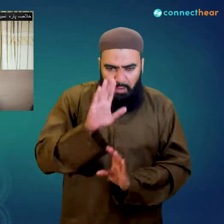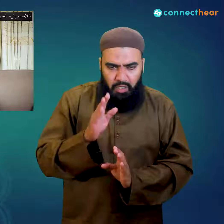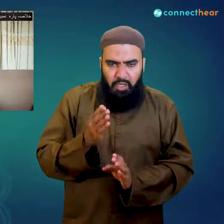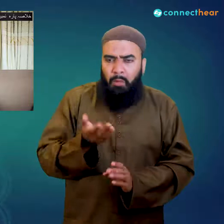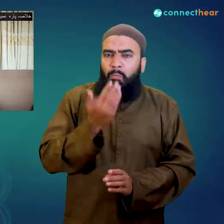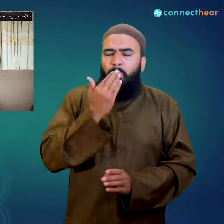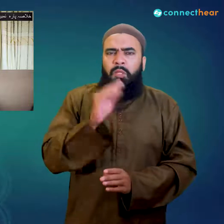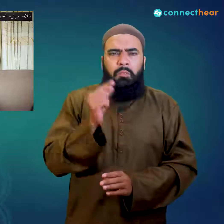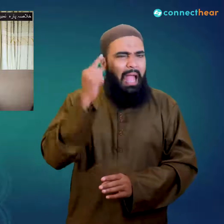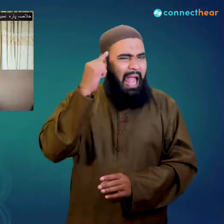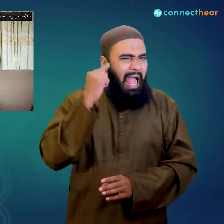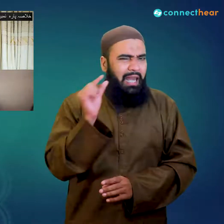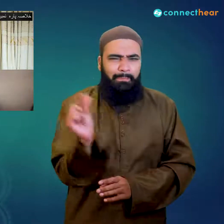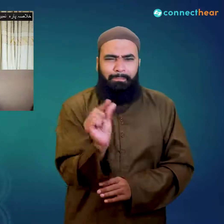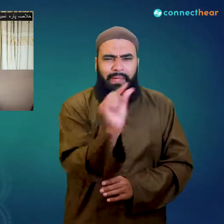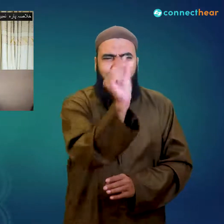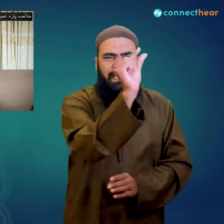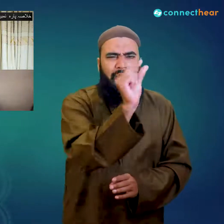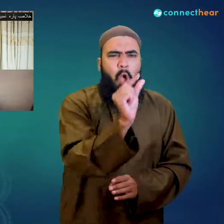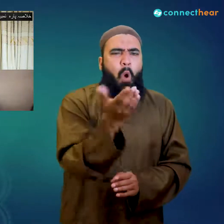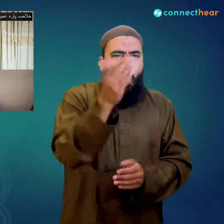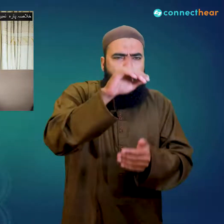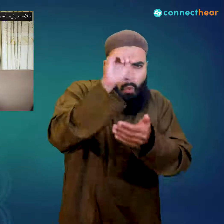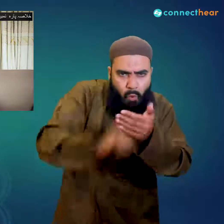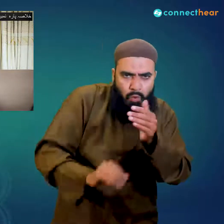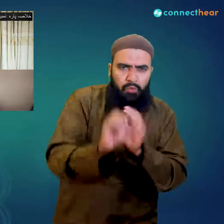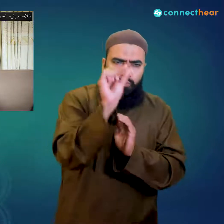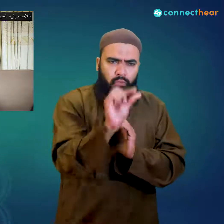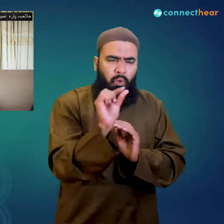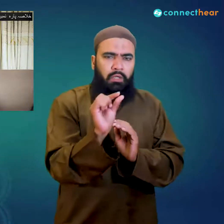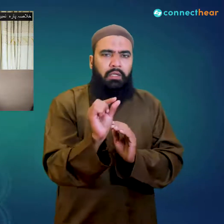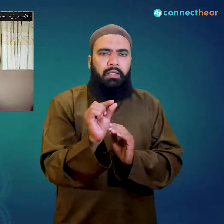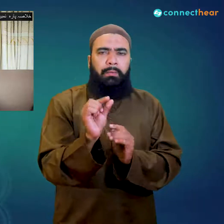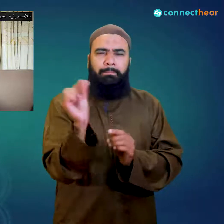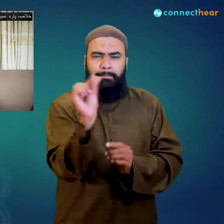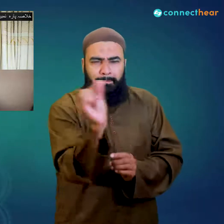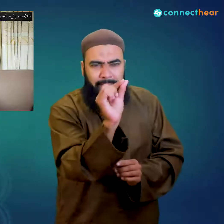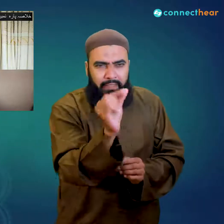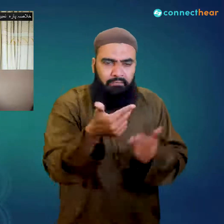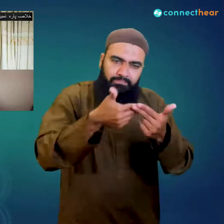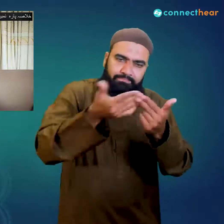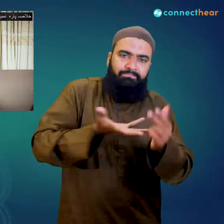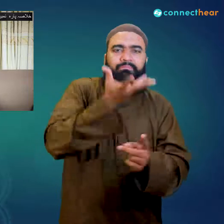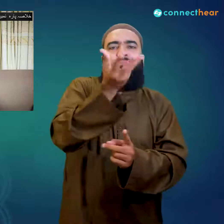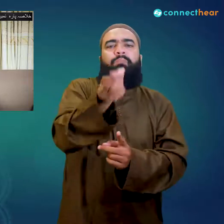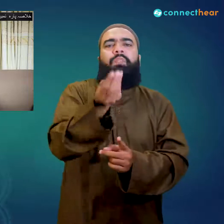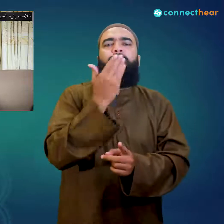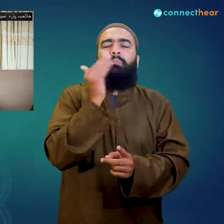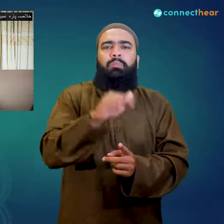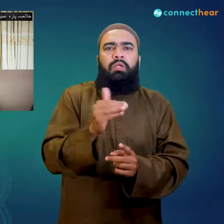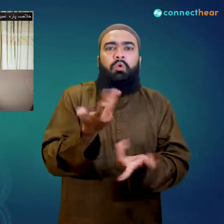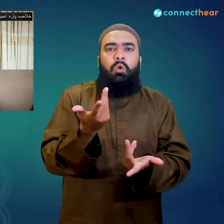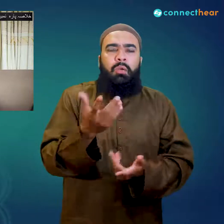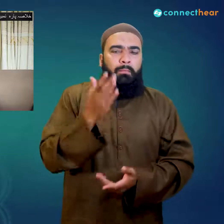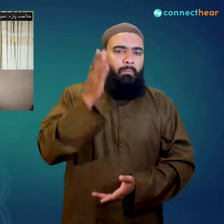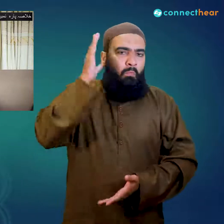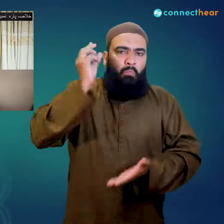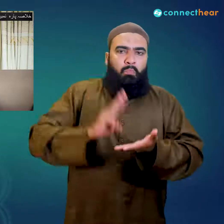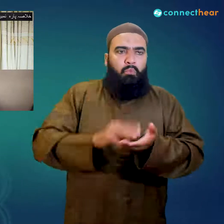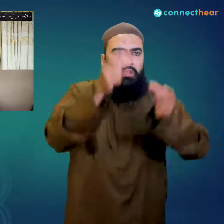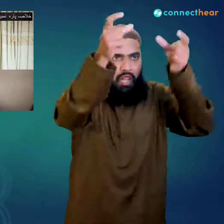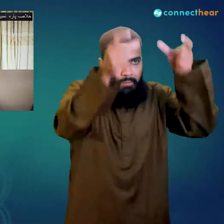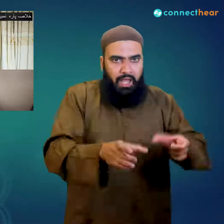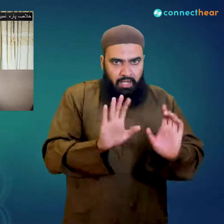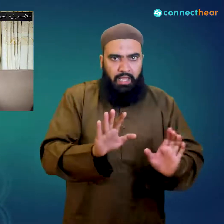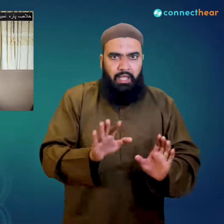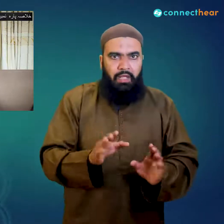کسی مکھی کی یا اس سے کم تر درجے کی مخلوق کی کوئی مثال دے۔ تو جو ایمان والے ہوتے ہیں وہ اس کو قبول کر